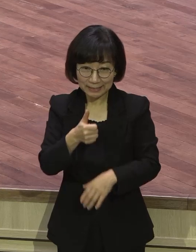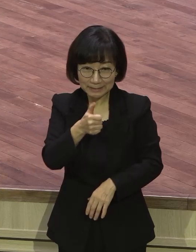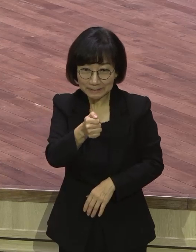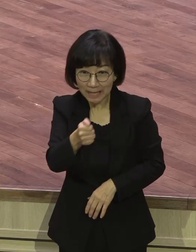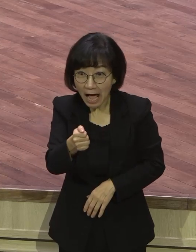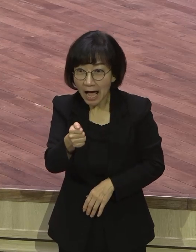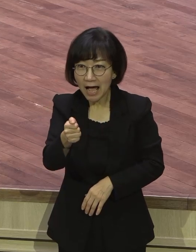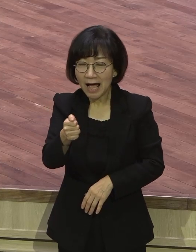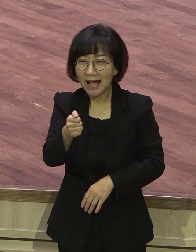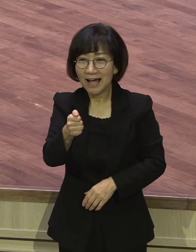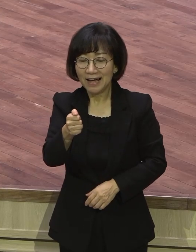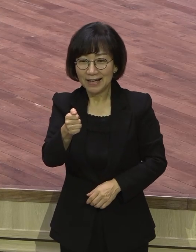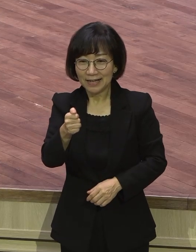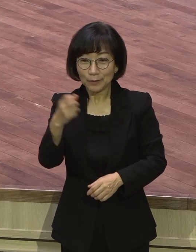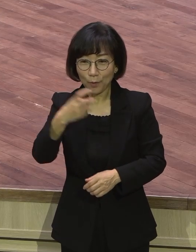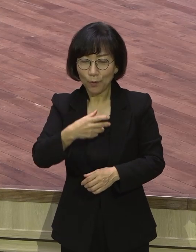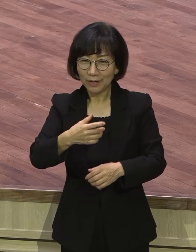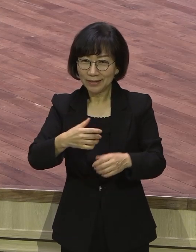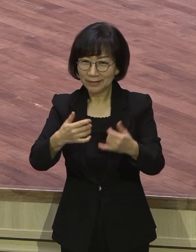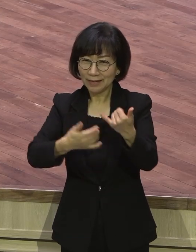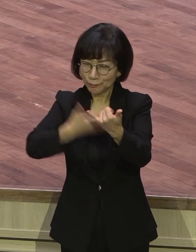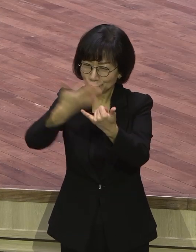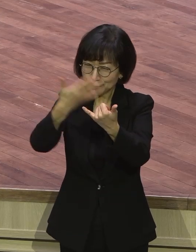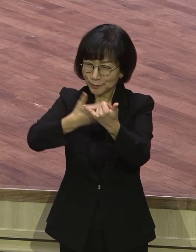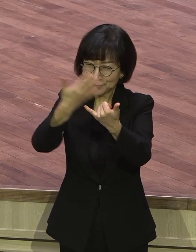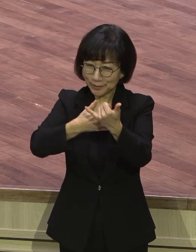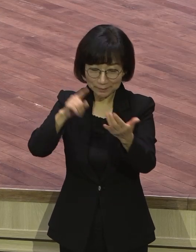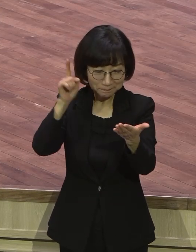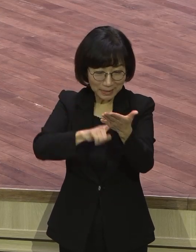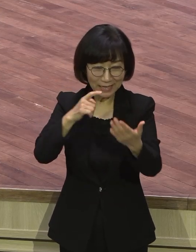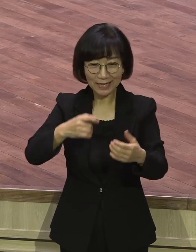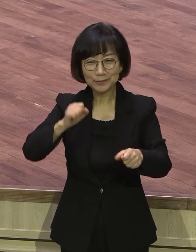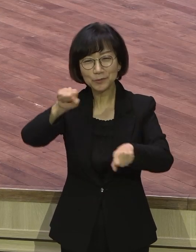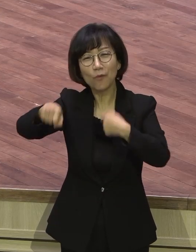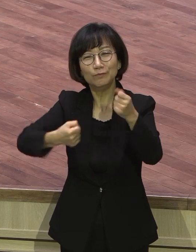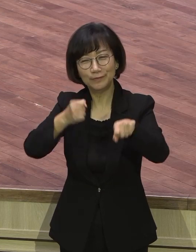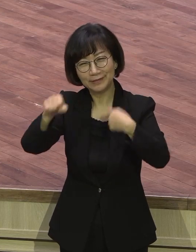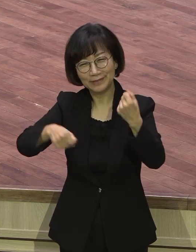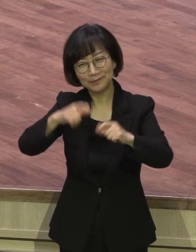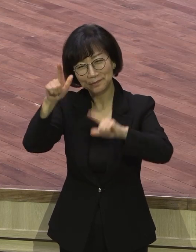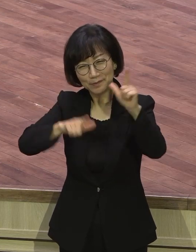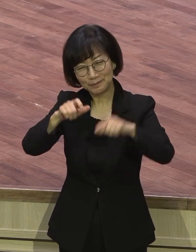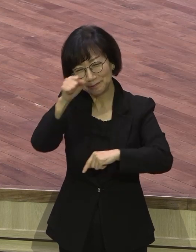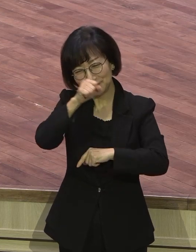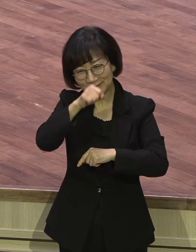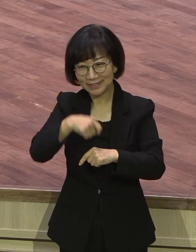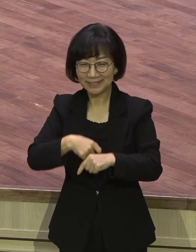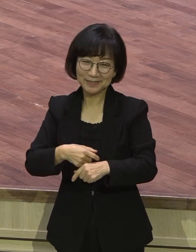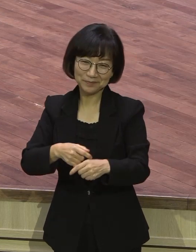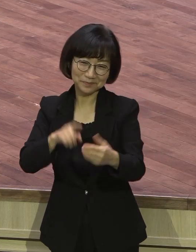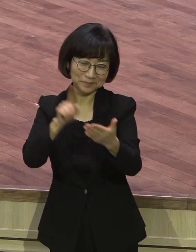채널도 있지만 유튜브도 많이 나와요 동물의 왕국 많이 보는데 언제나 이